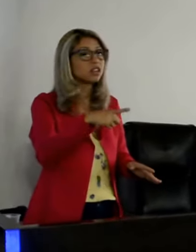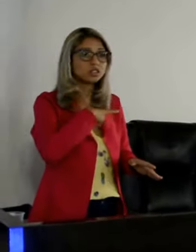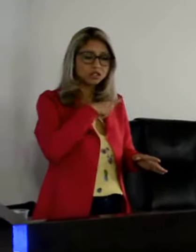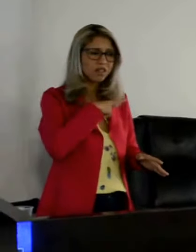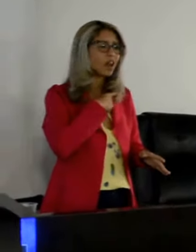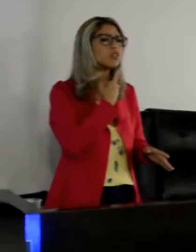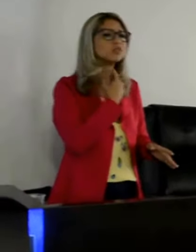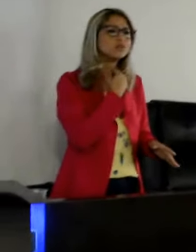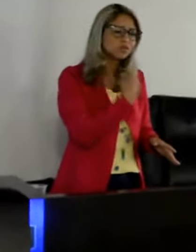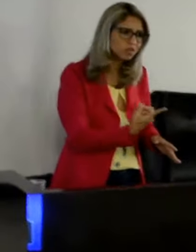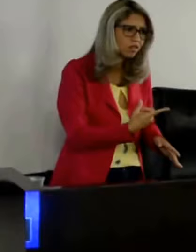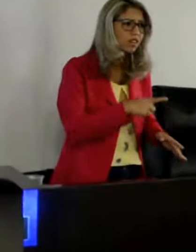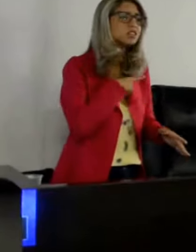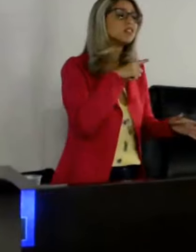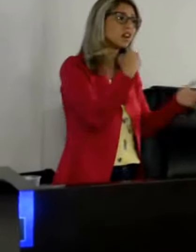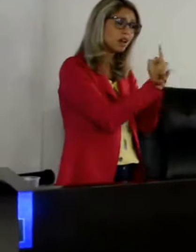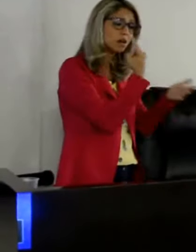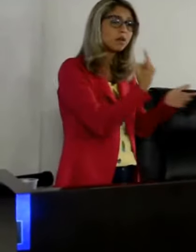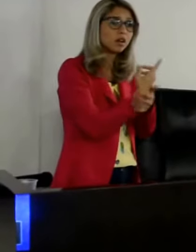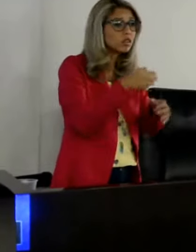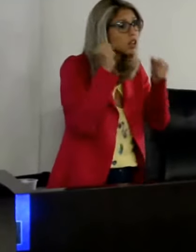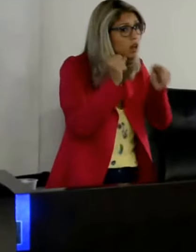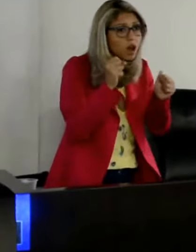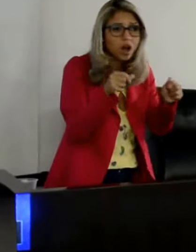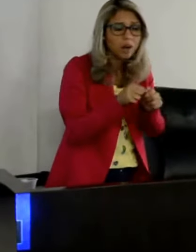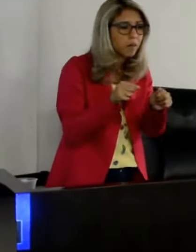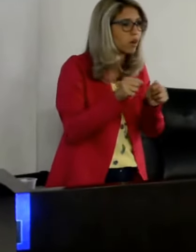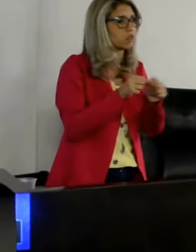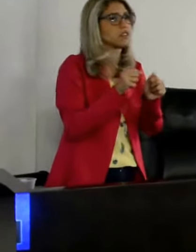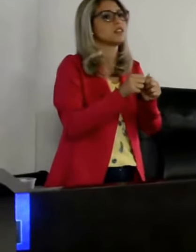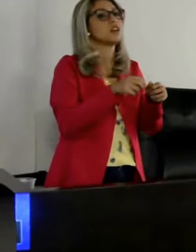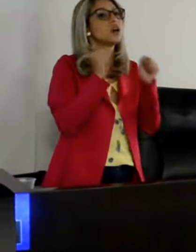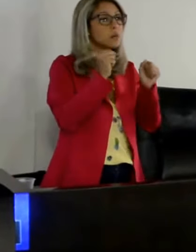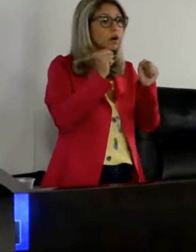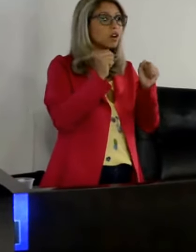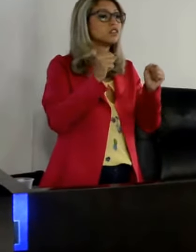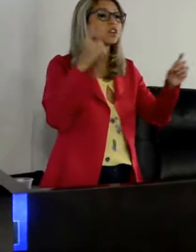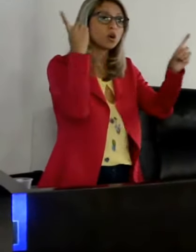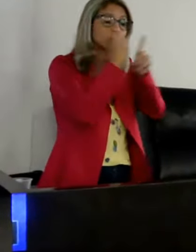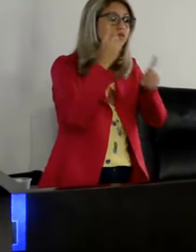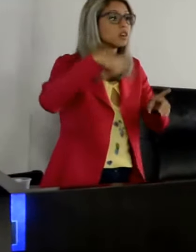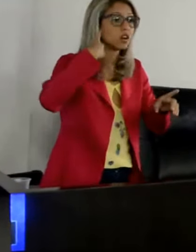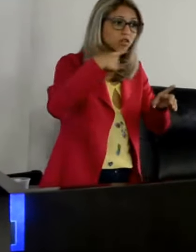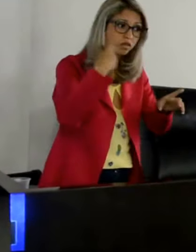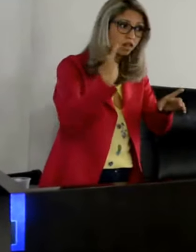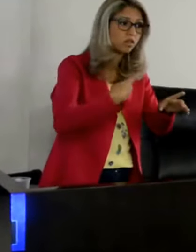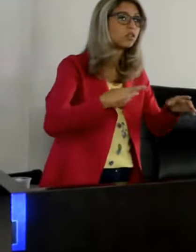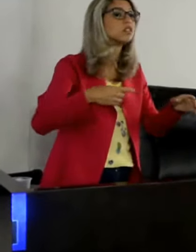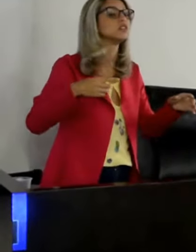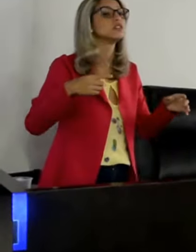respondidas, se propostas ainda existem, que procure cada gabinete dos vereadores que possam estar fazendo as emendas modificativas